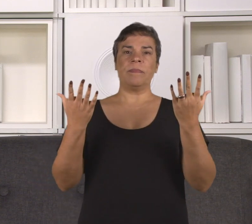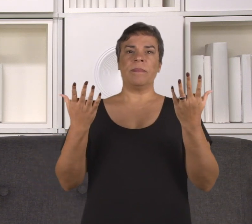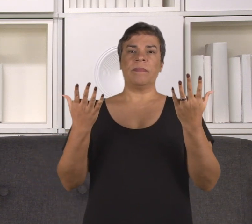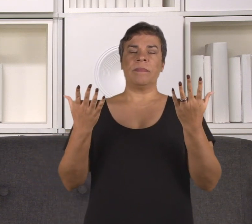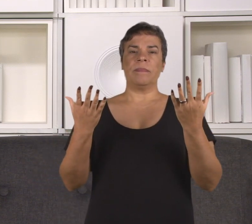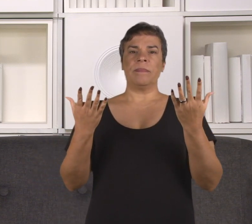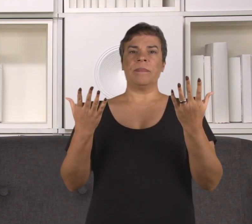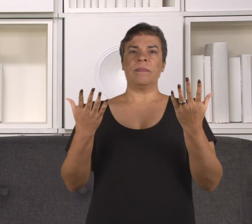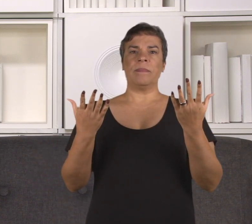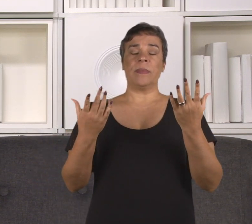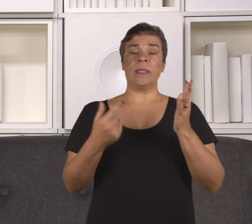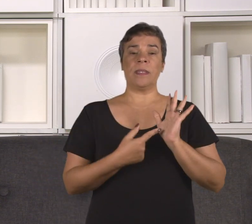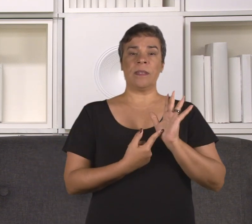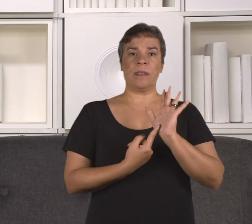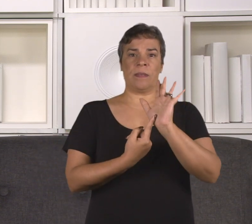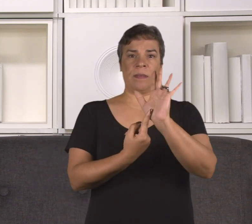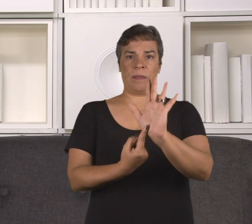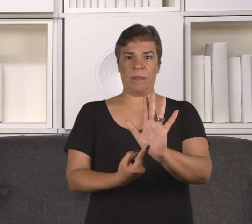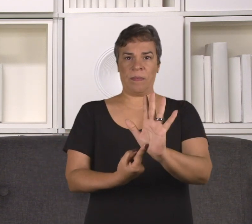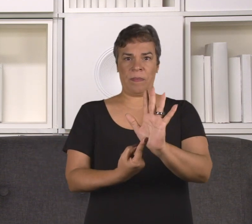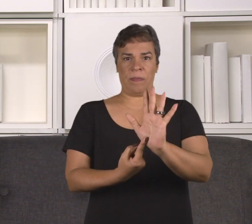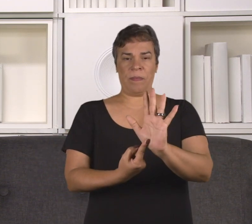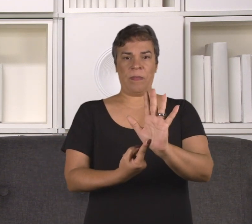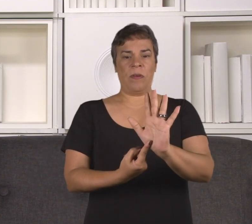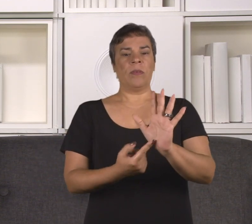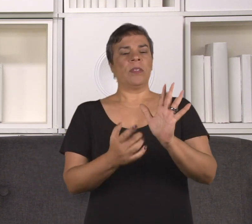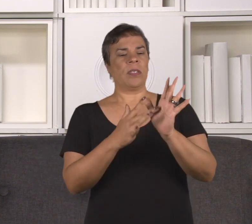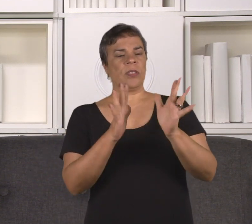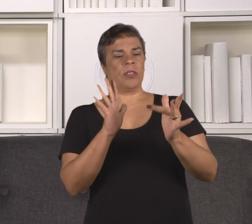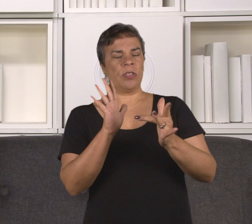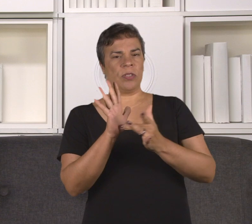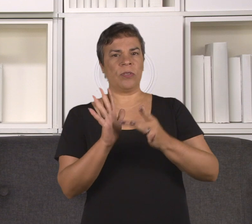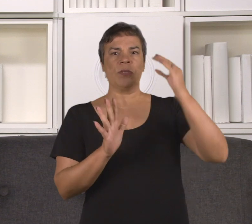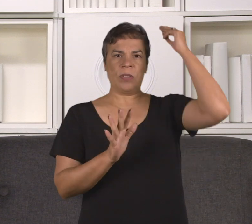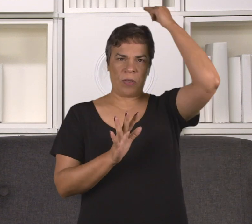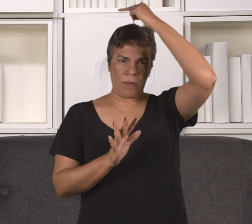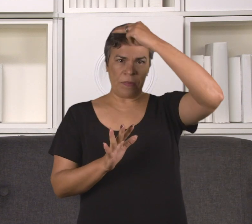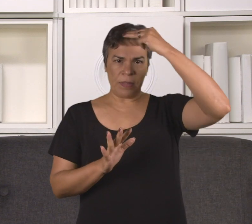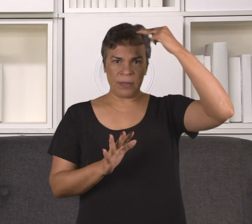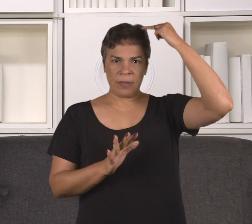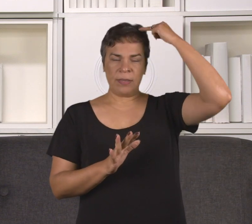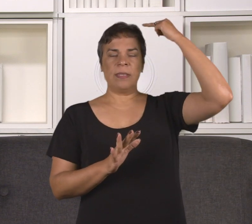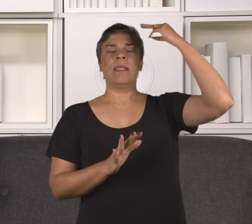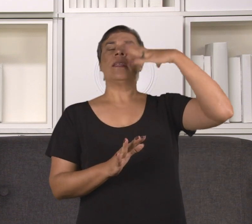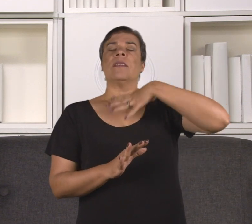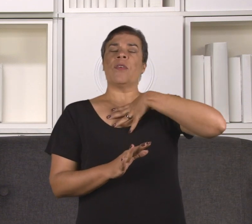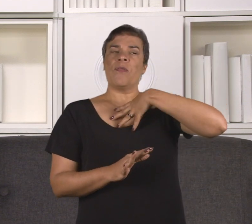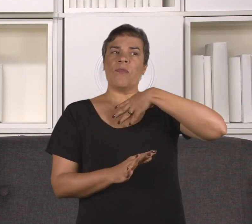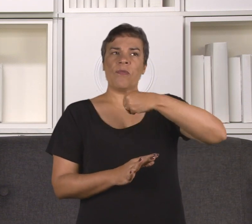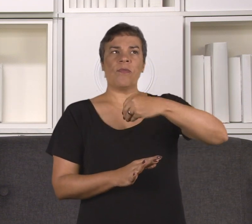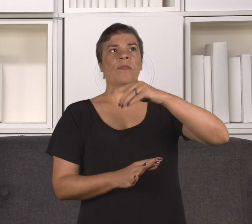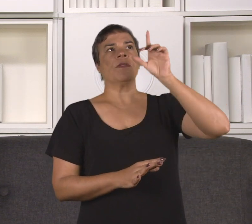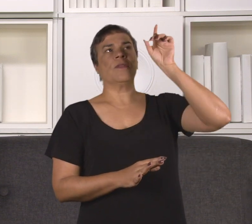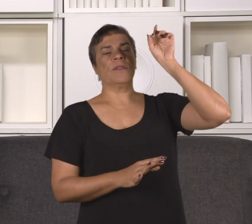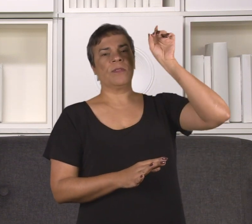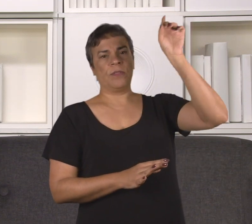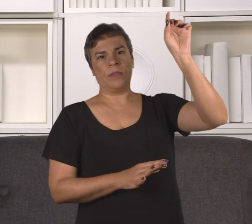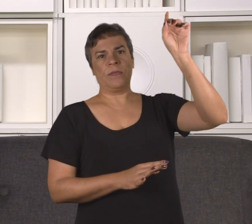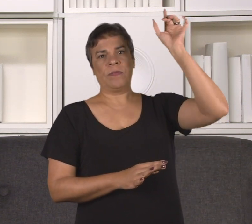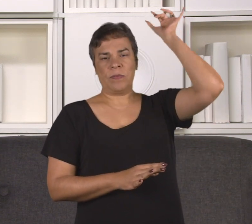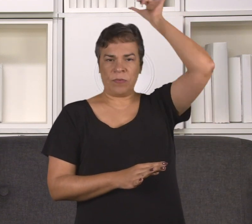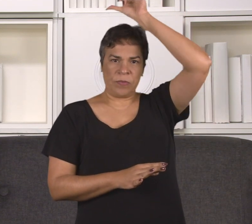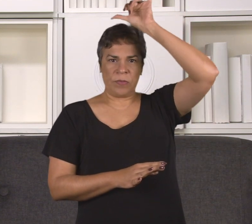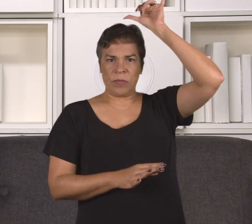apontam para o fato de que Jesus é o Messias, é o Cristo, é o Filho do Deus vivo, o que isso significa